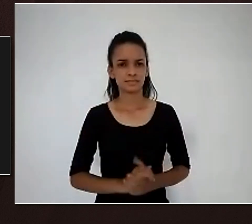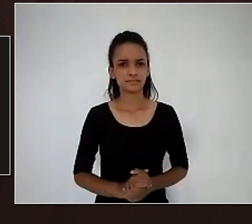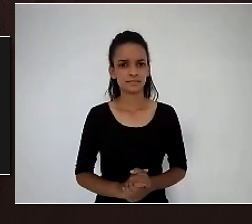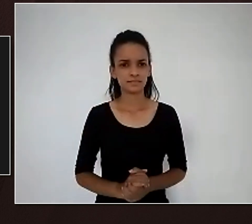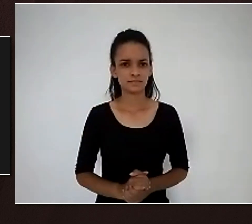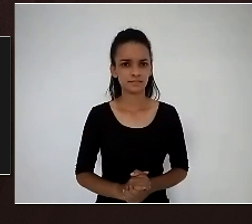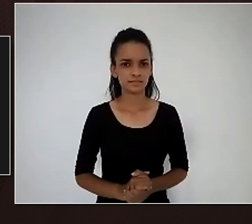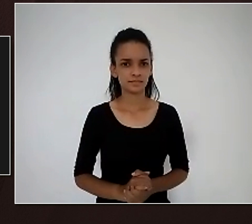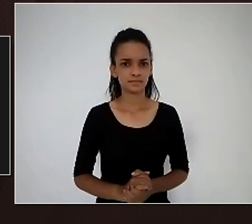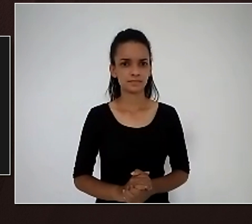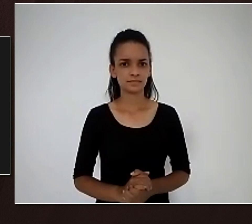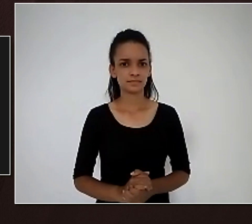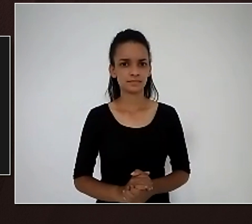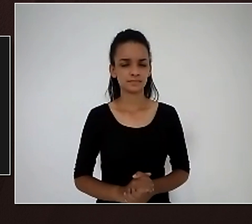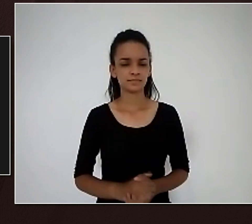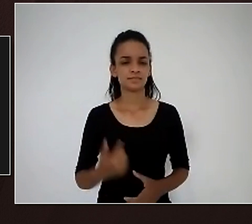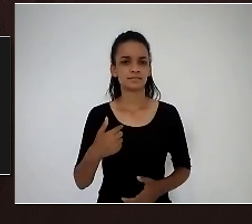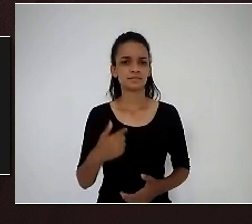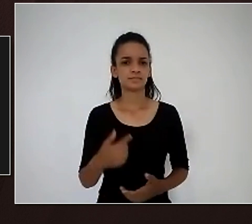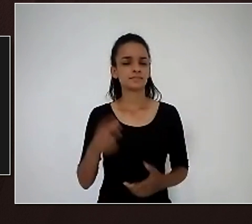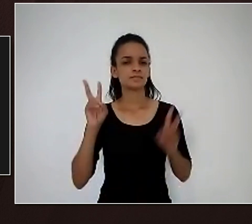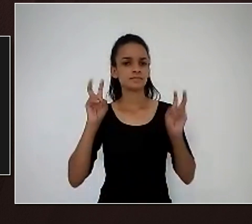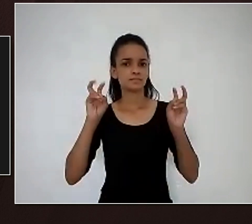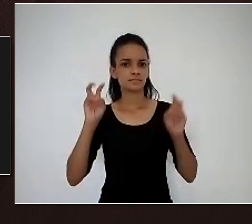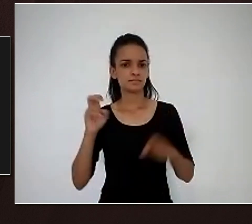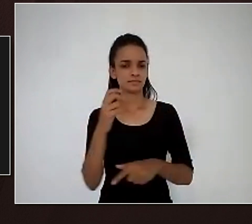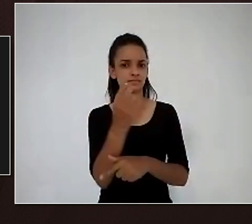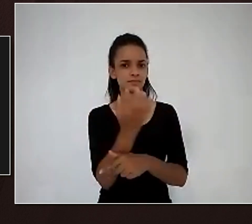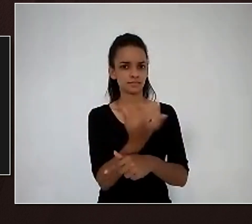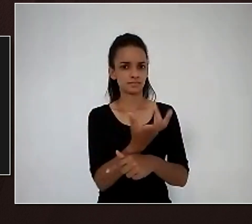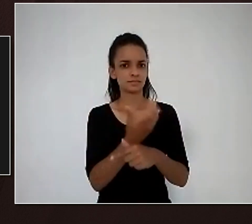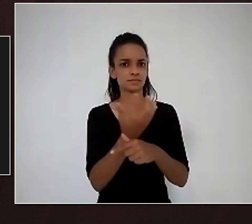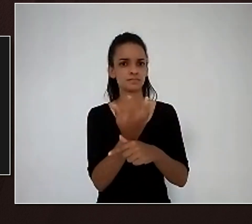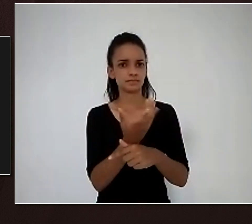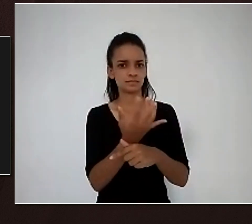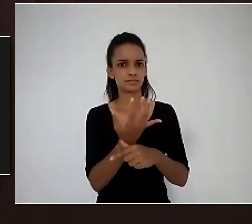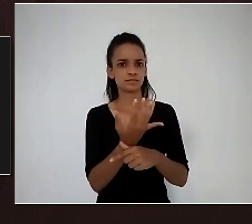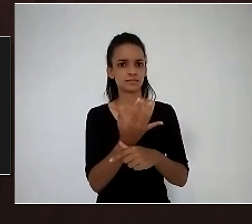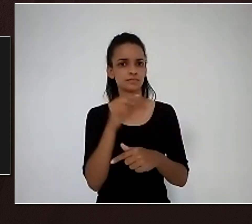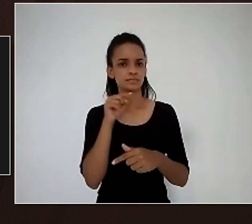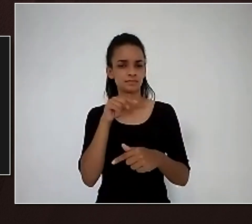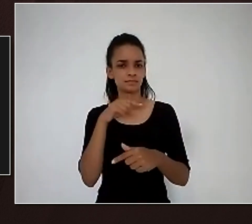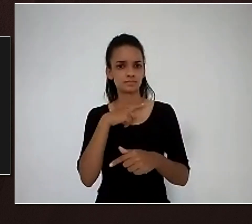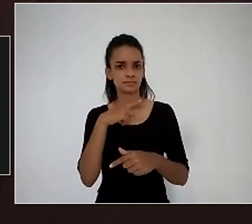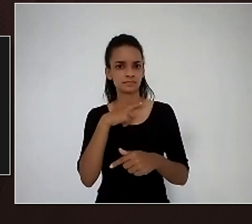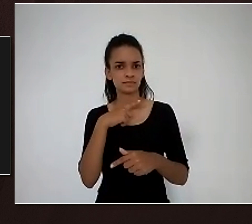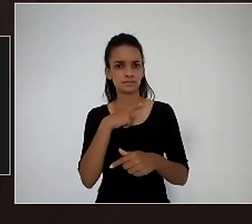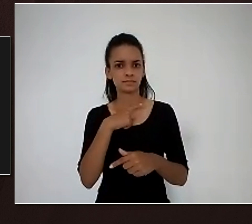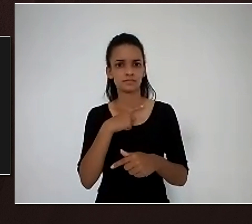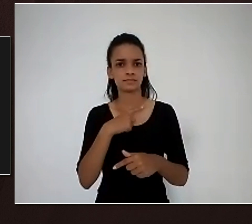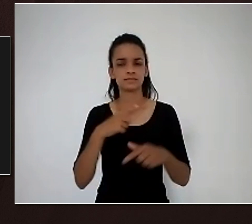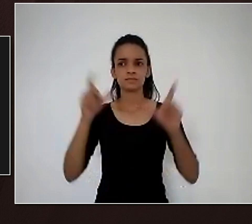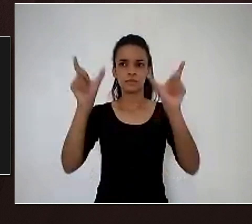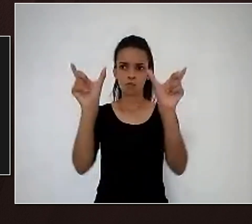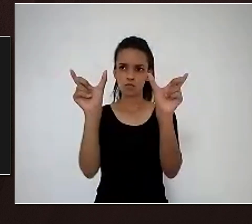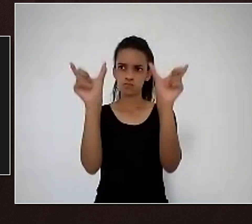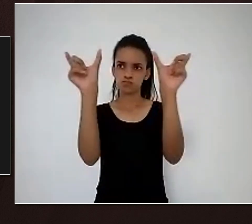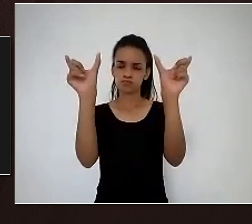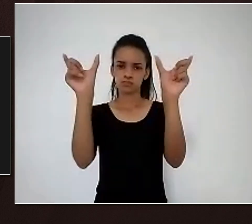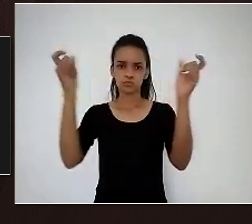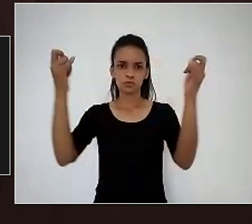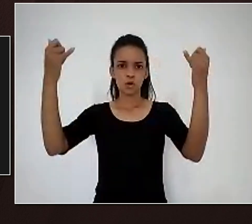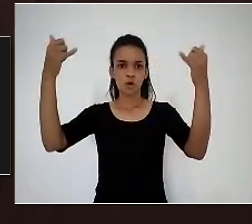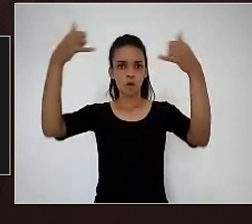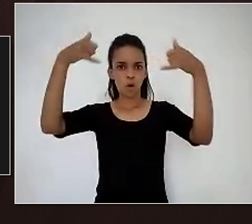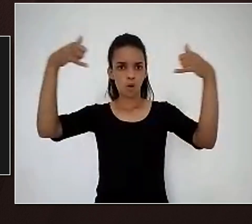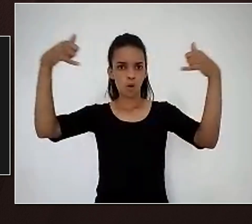el candelabro, Señor Jesús. Y ese candelabro tenía un depósito, ¿no es cierto? Y ese depósito tenía tubo,